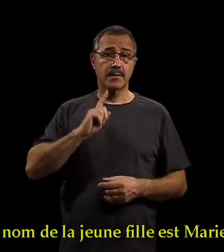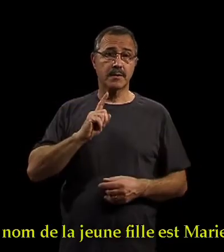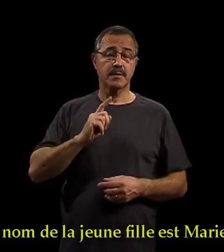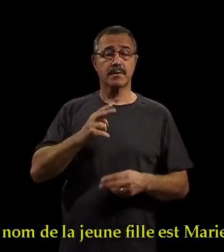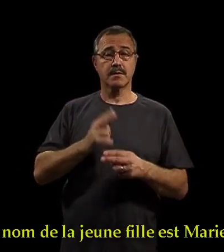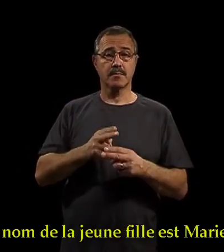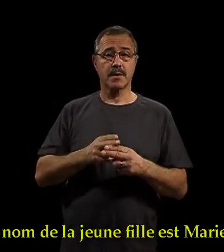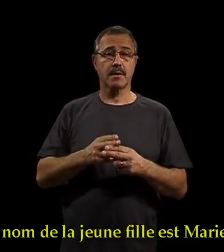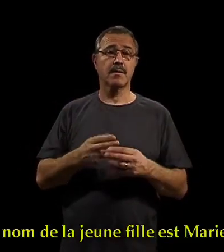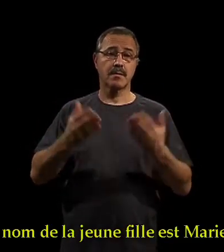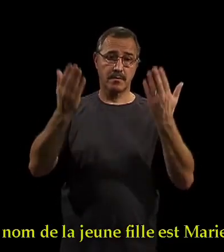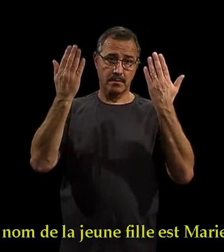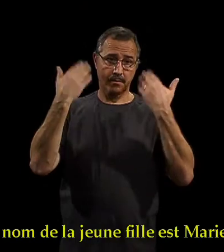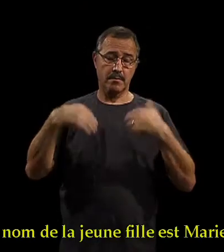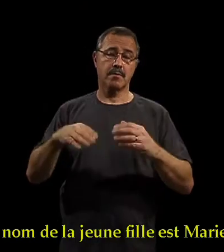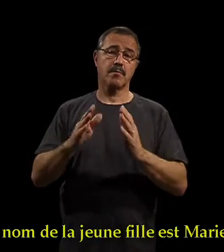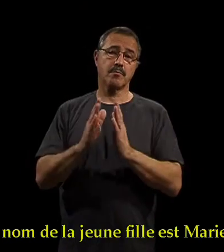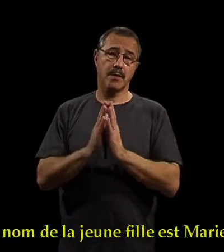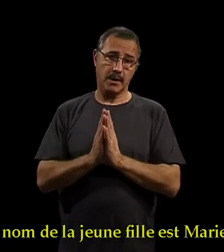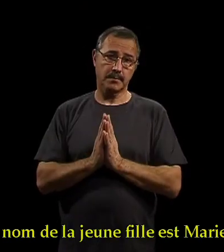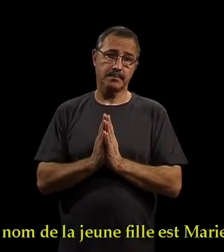et le nom de la jeune fille est Marie.